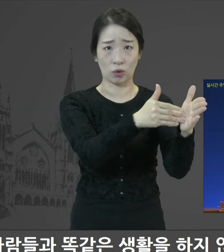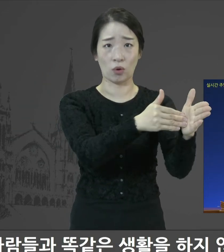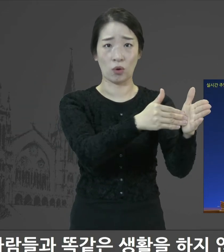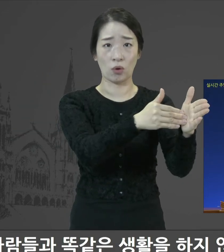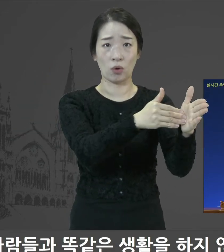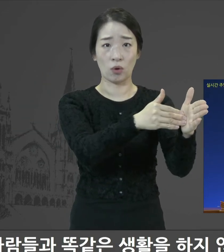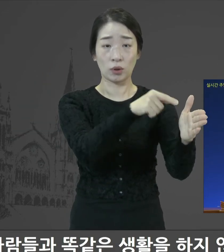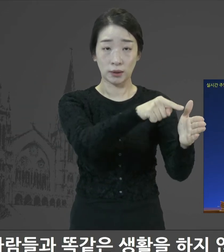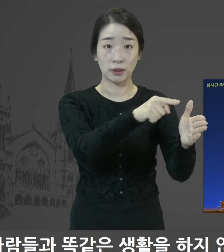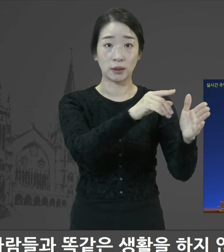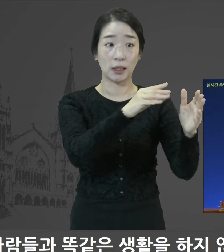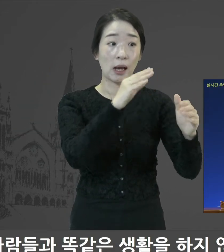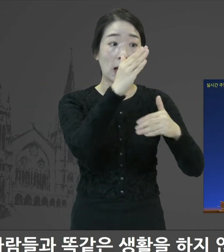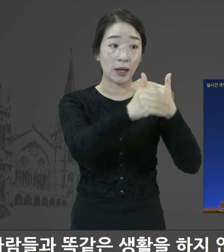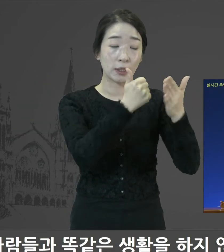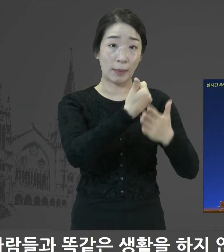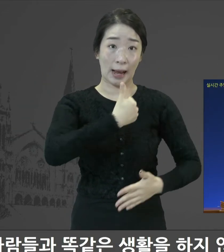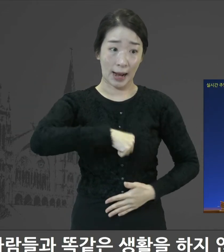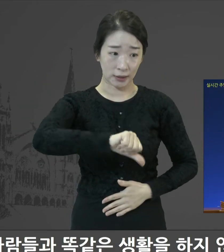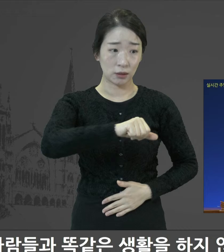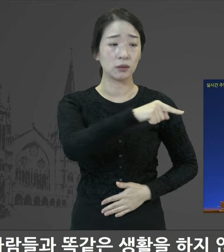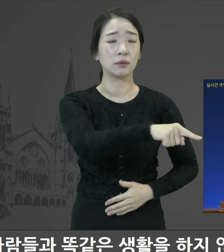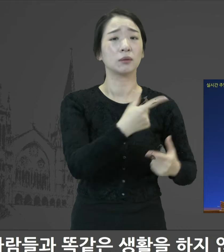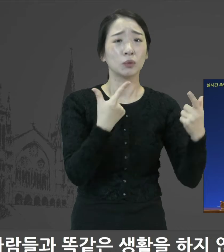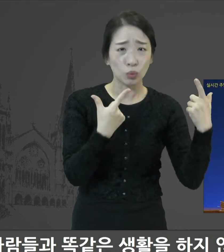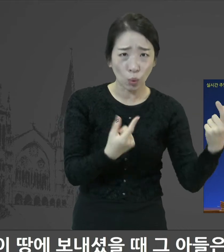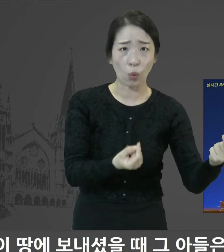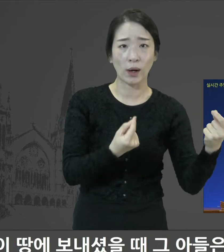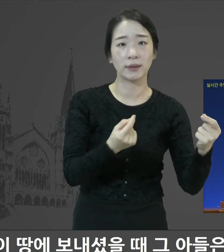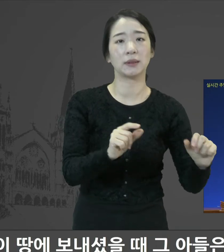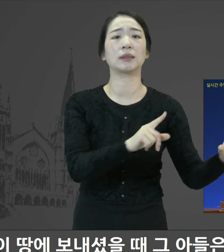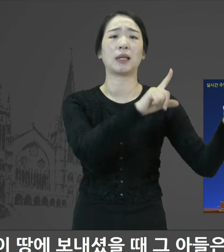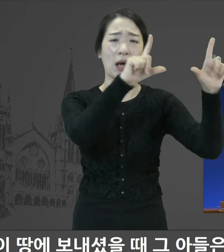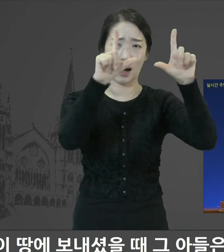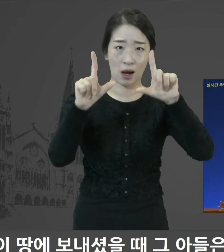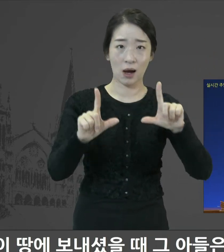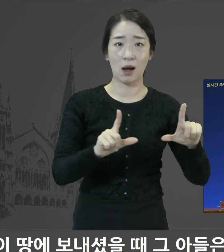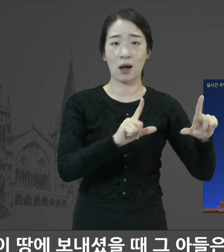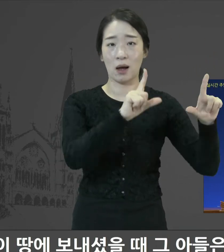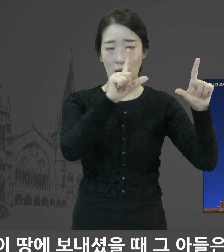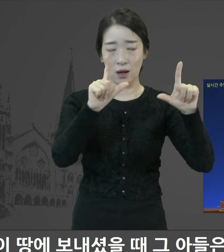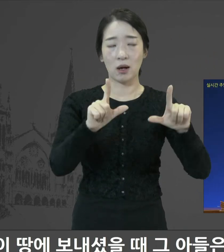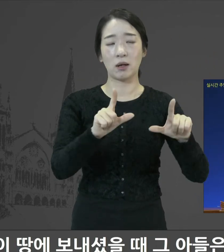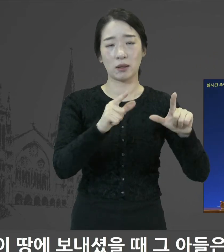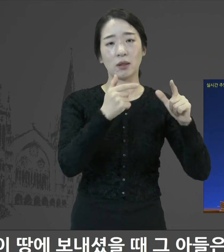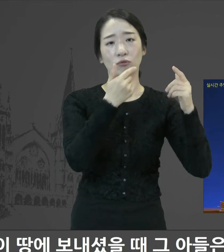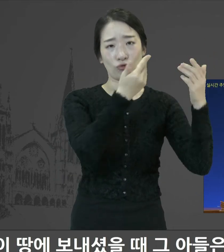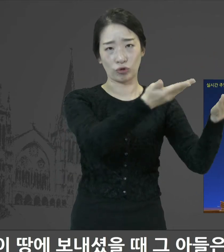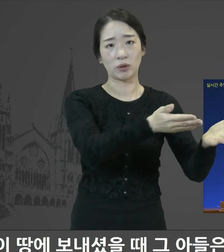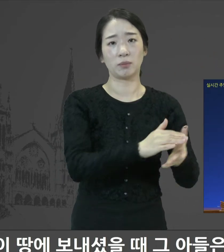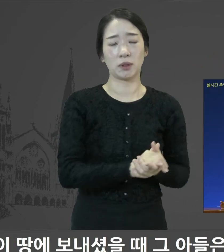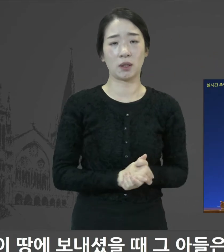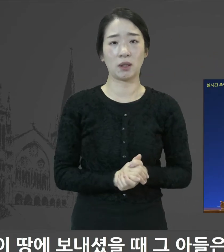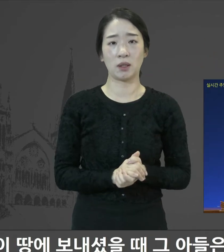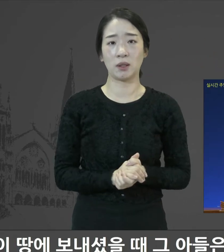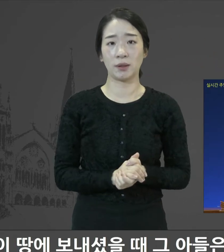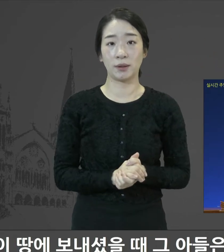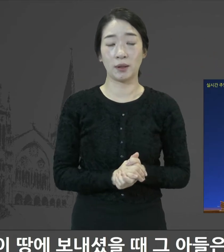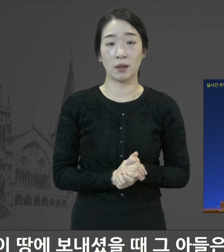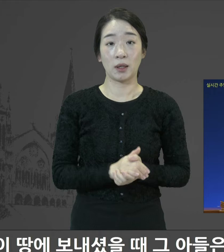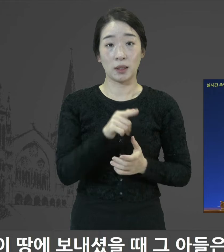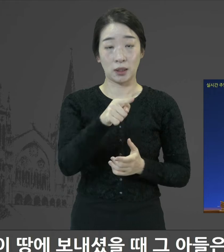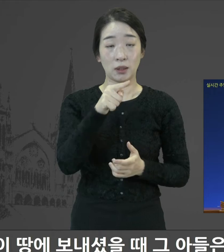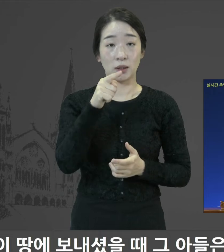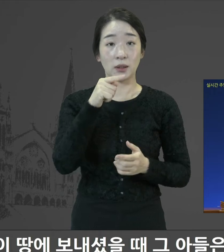이 땅에서 우리와 똑같은 삶을 사셨다는 거예요. 거기에 담겨 있는 메시지가